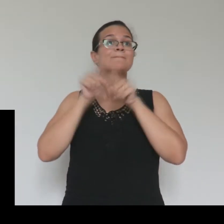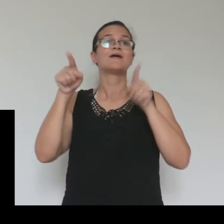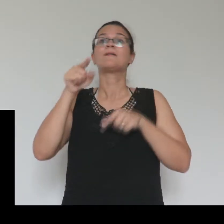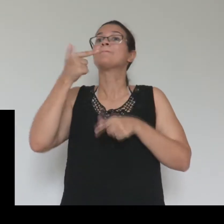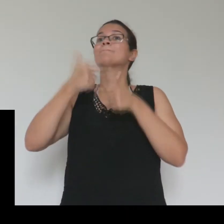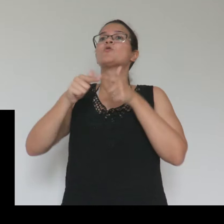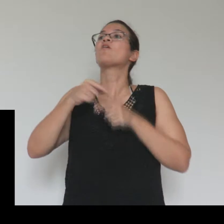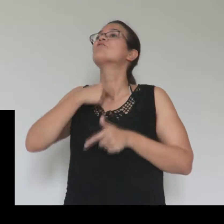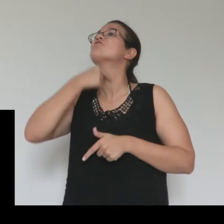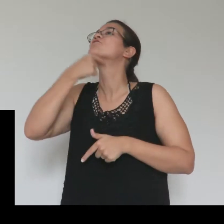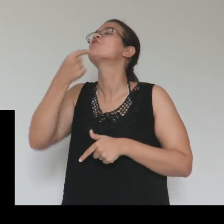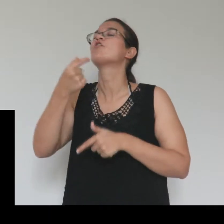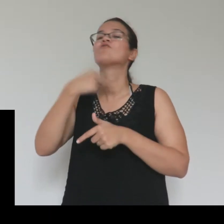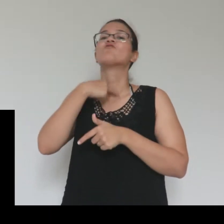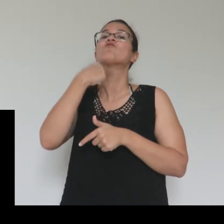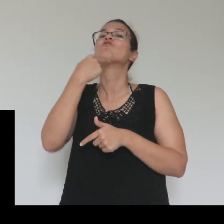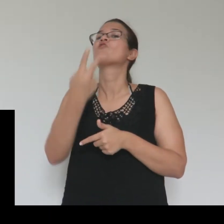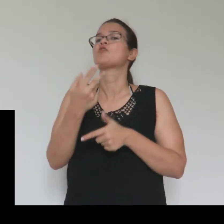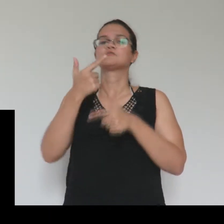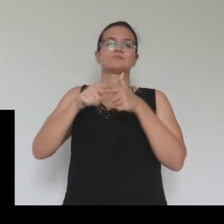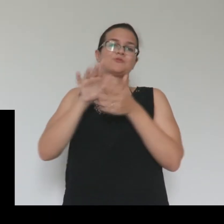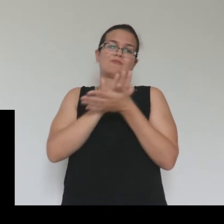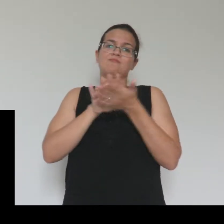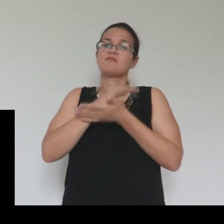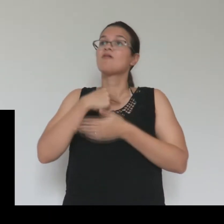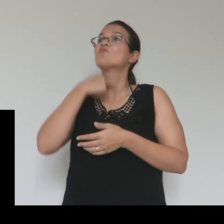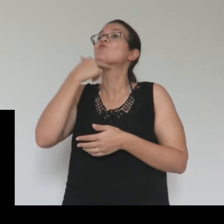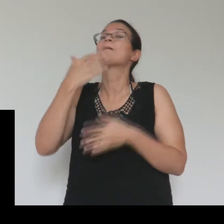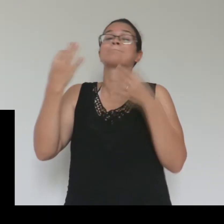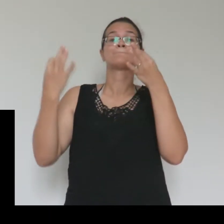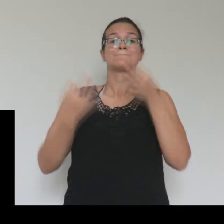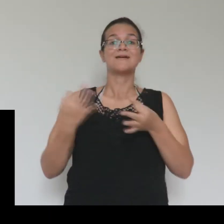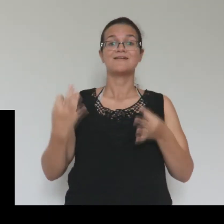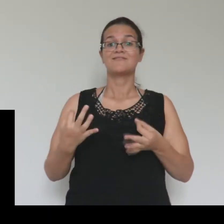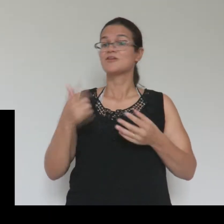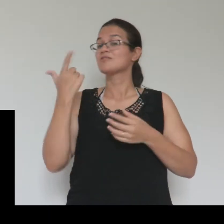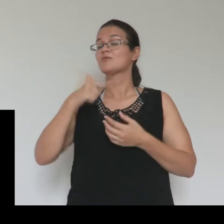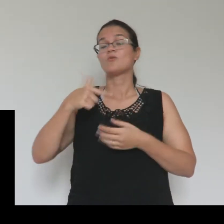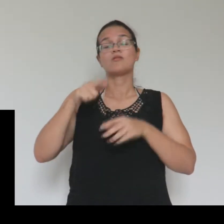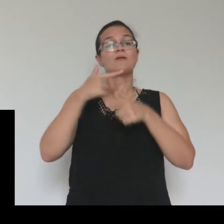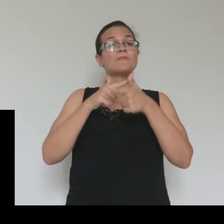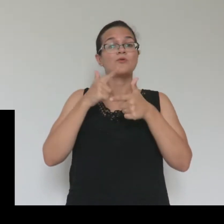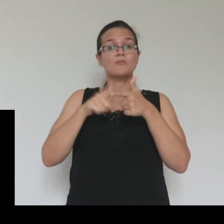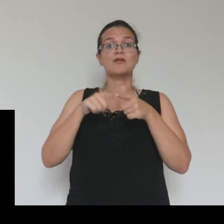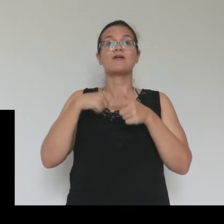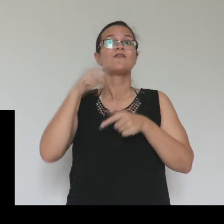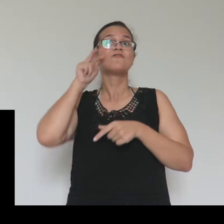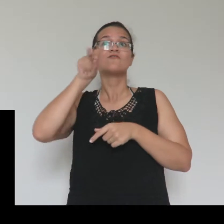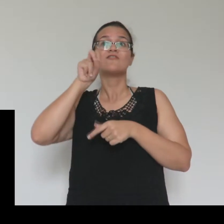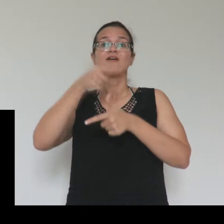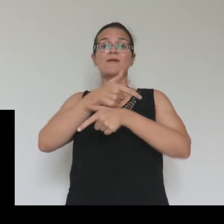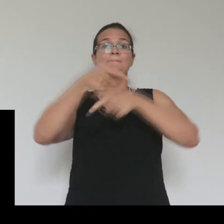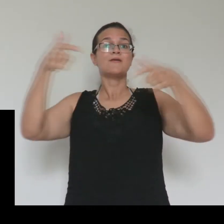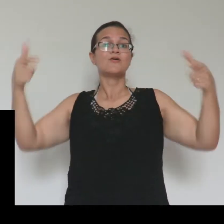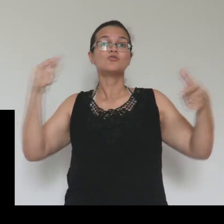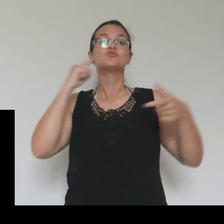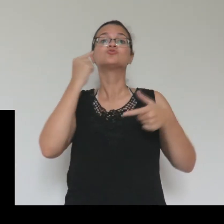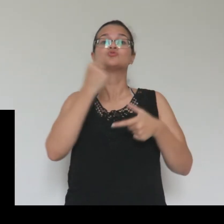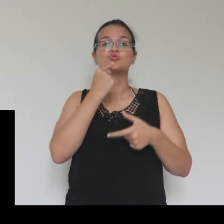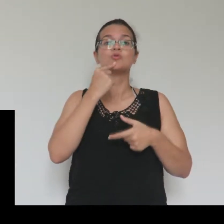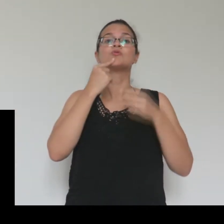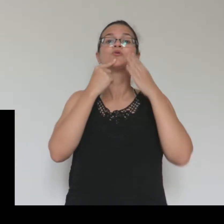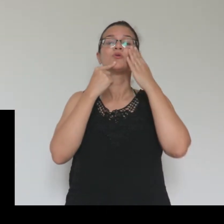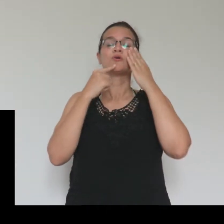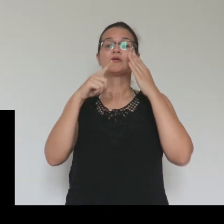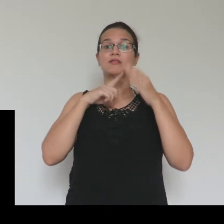vocais. As cordas vocais do surdo são intactas, não tem nenhum problema. É tanto que grande parte dos surdos, dentro ali da sua